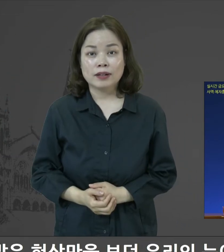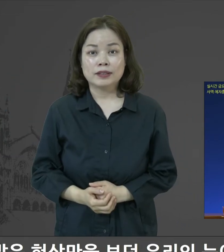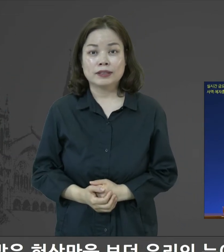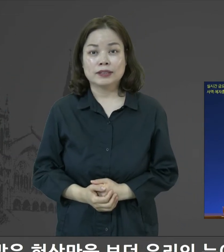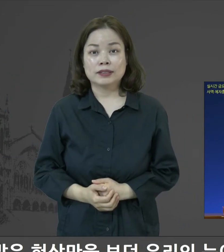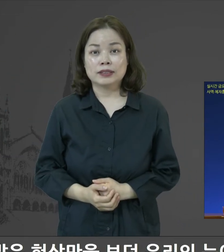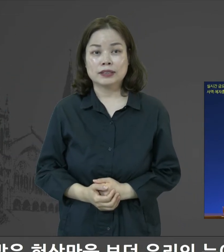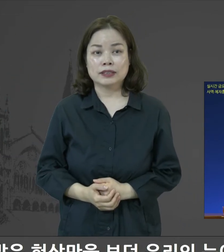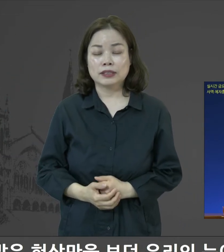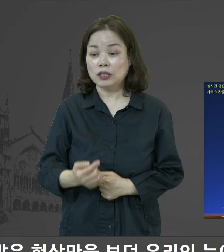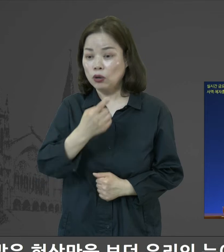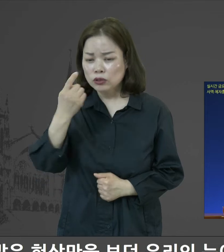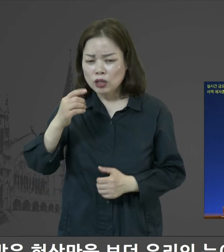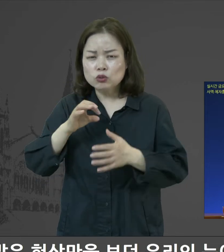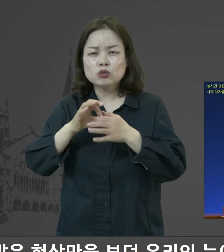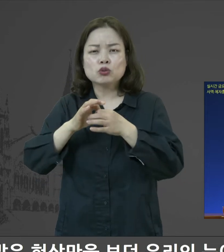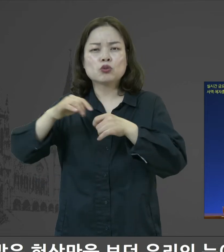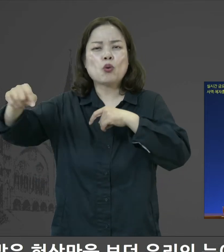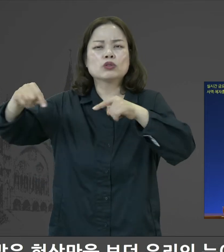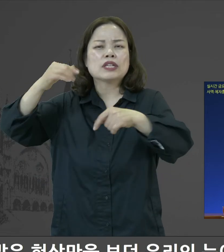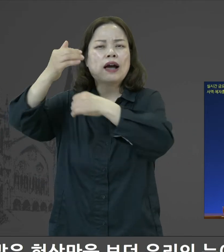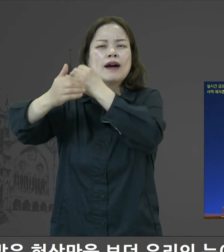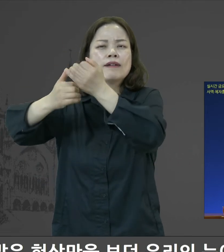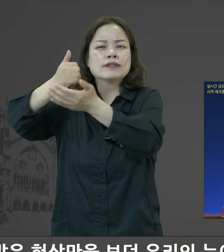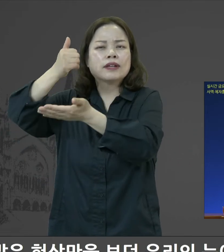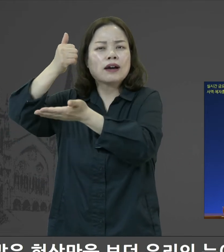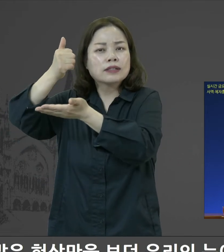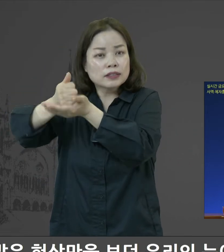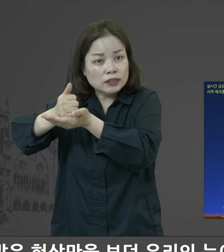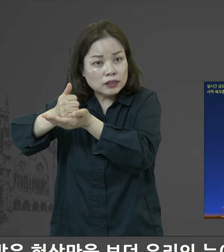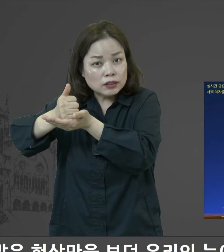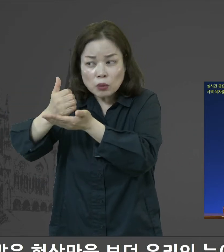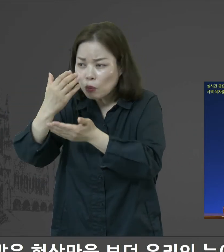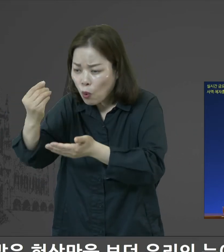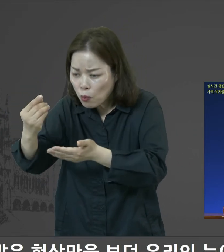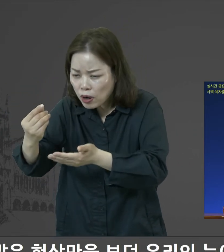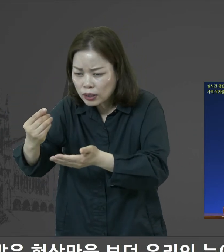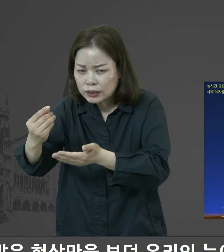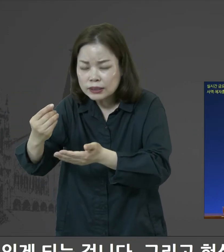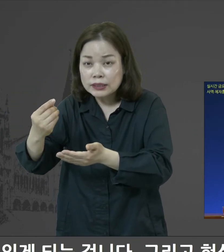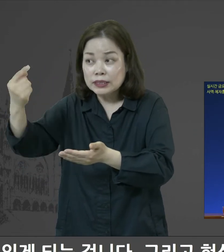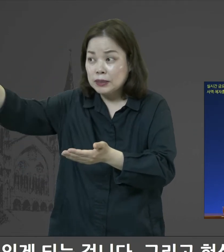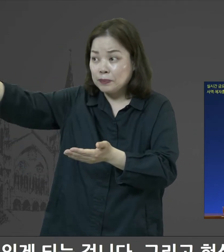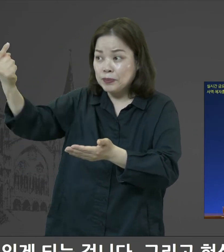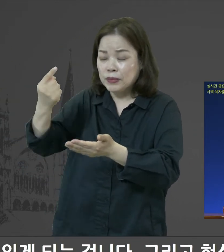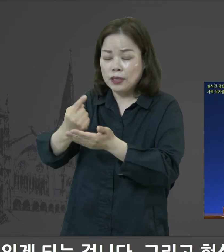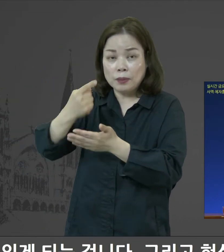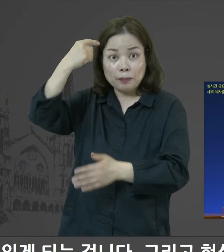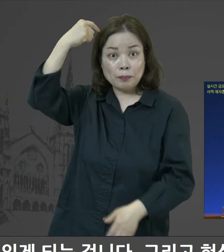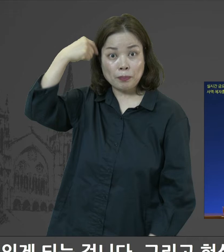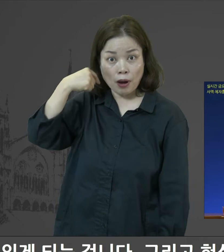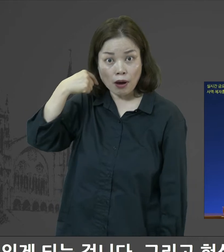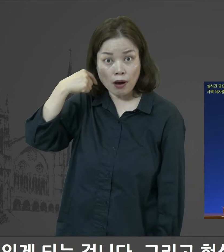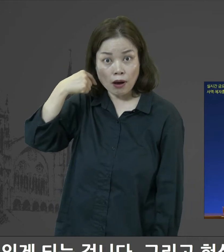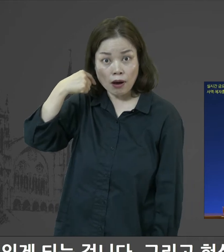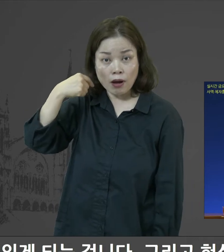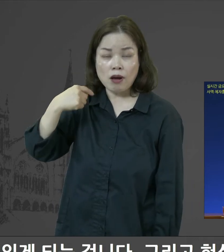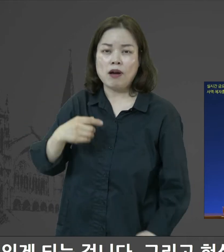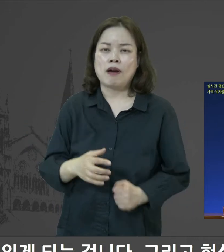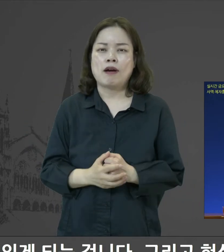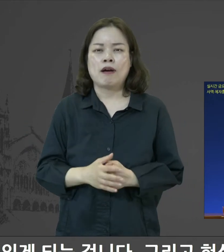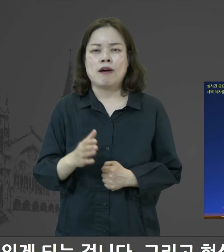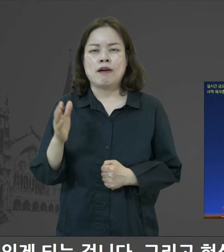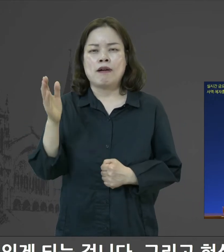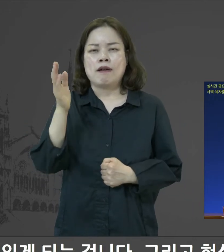그리고 그 현상을 통치하시는 하나님을 보면서 그의 임재를 느끼면서 거기에서